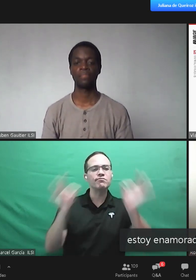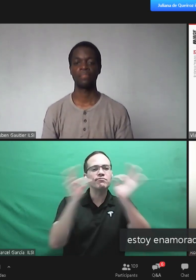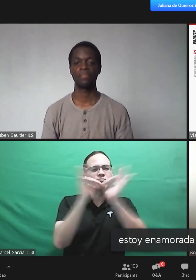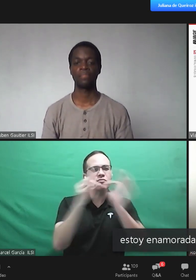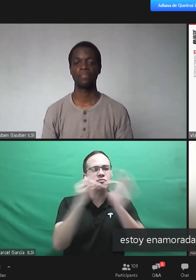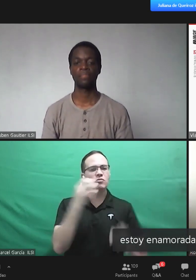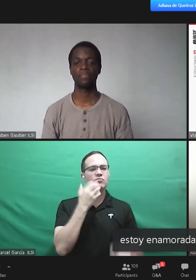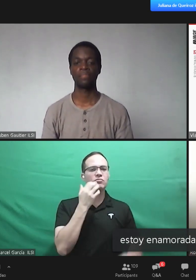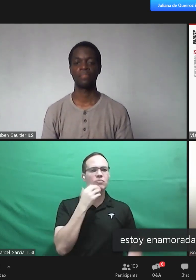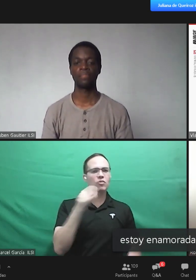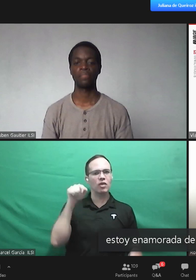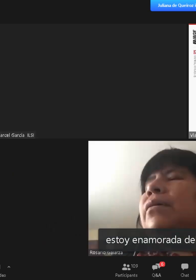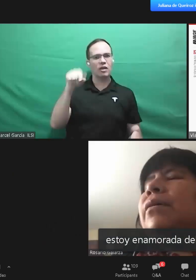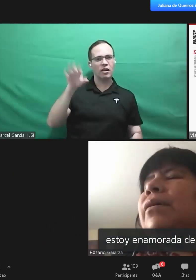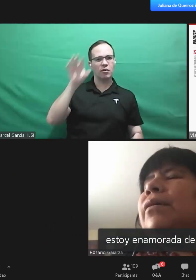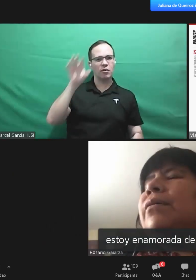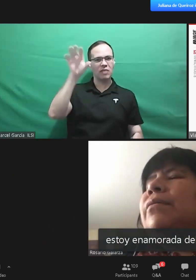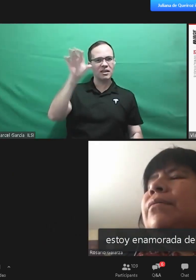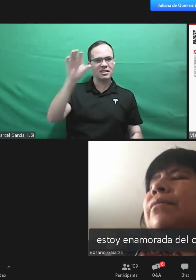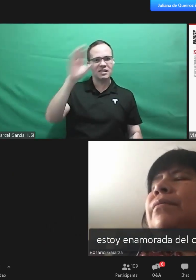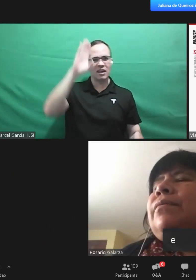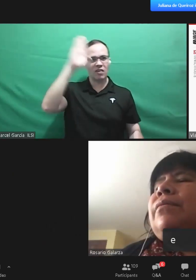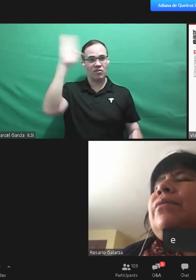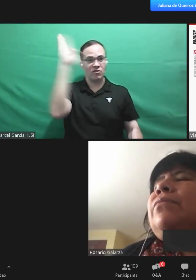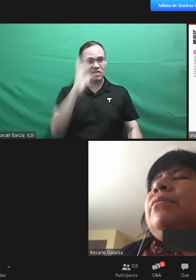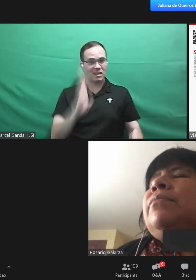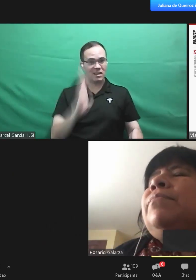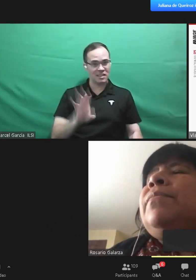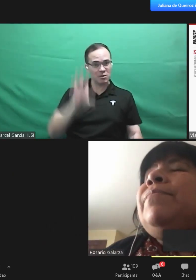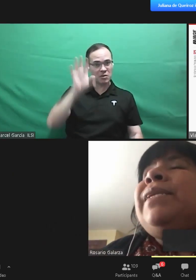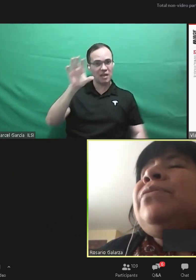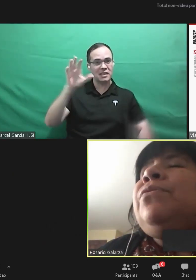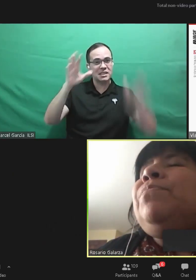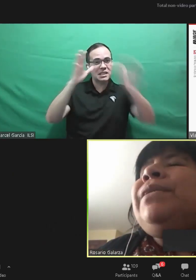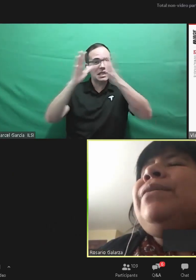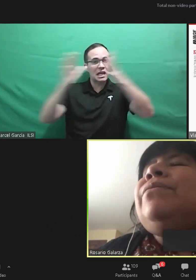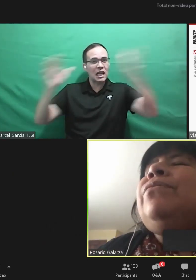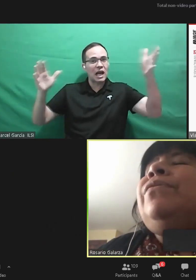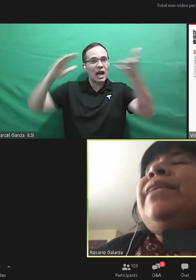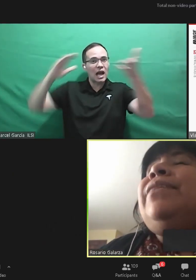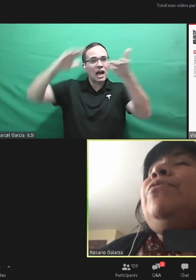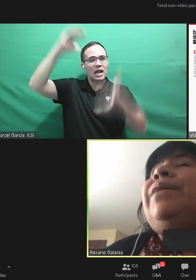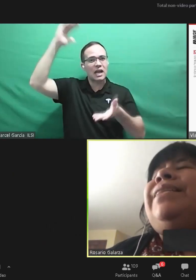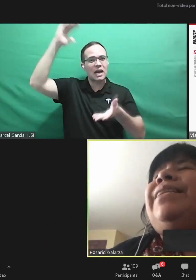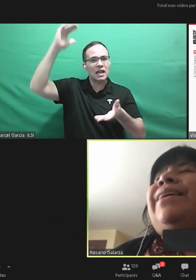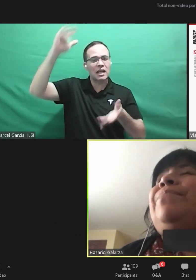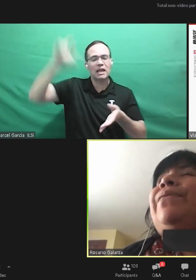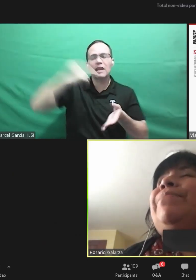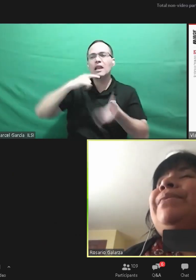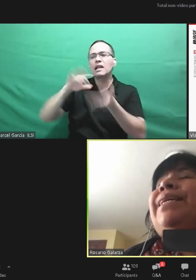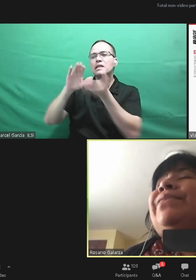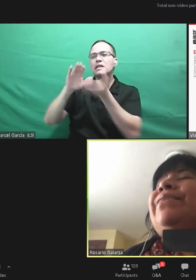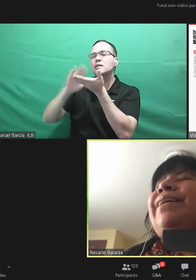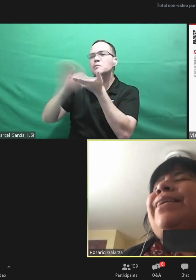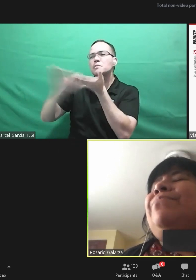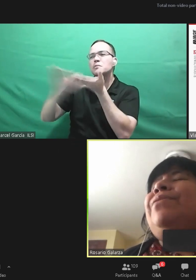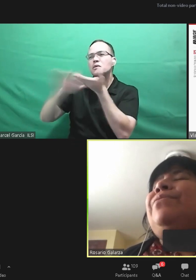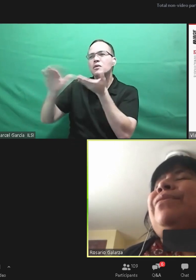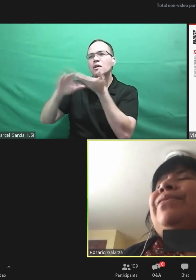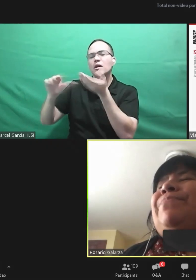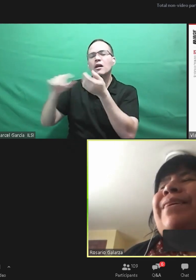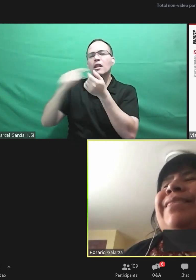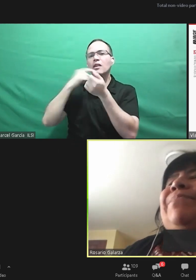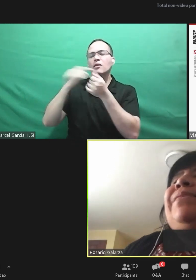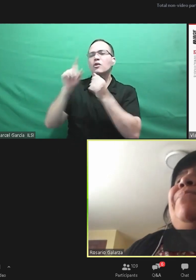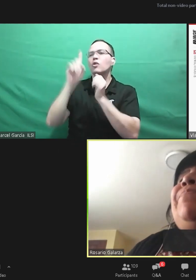como el Brasil, que es un país enorme, muy, muy grande. Es un momento Mil disculpas, Juliana, disculpa, claro, que te interrumpa. Lo que pasa es que solo te queda un